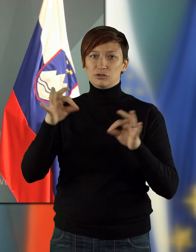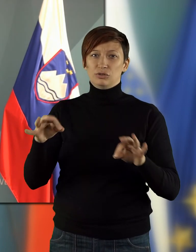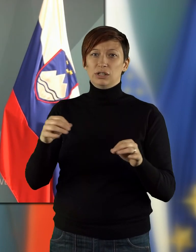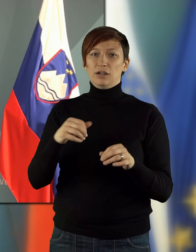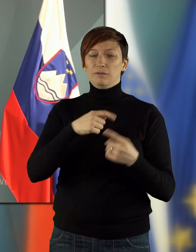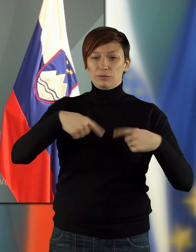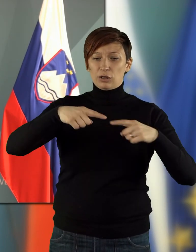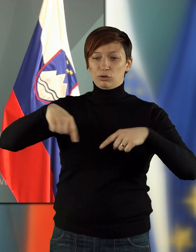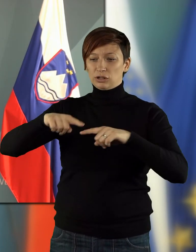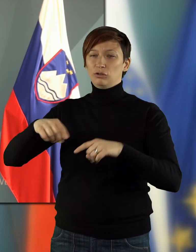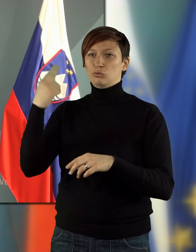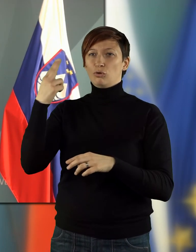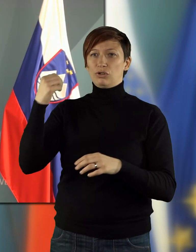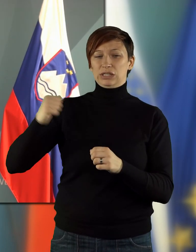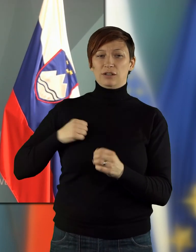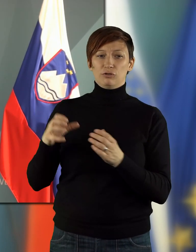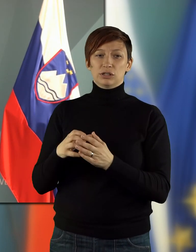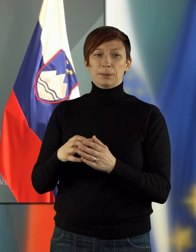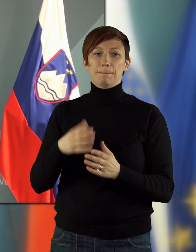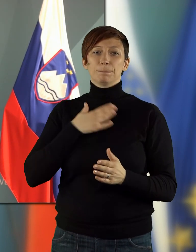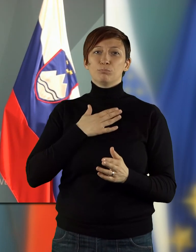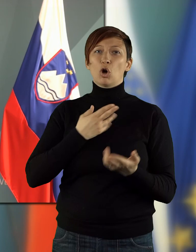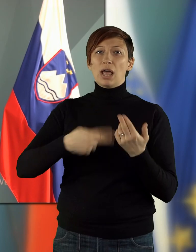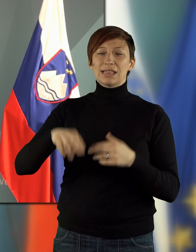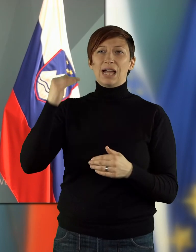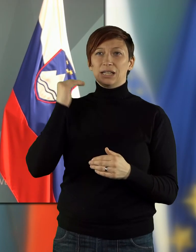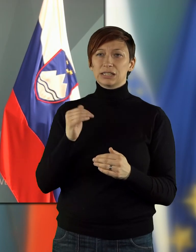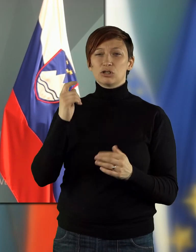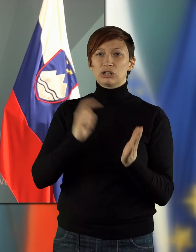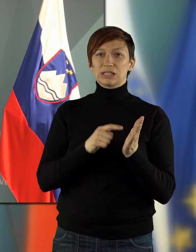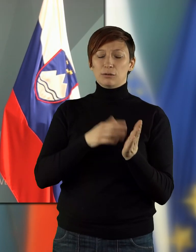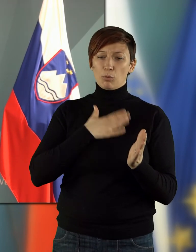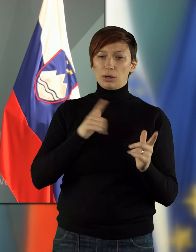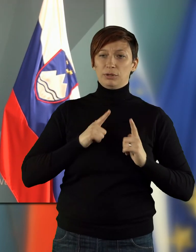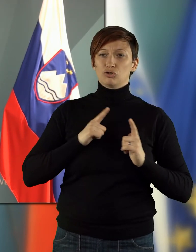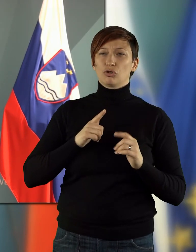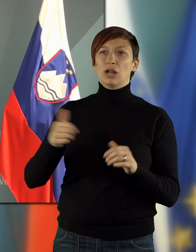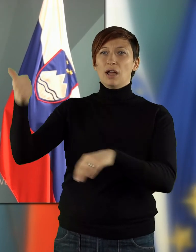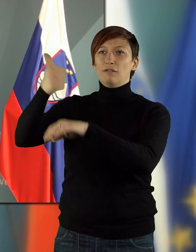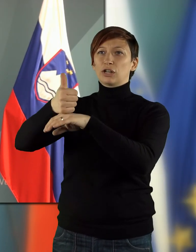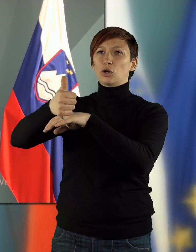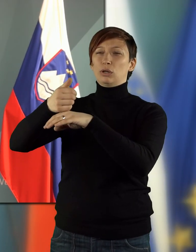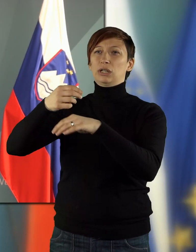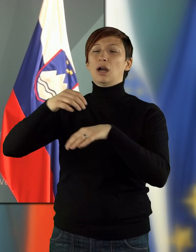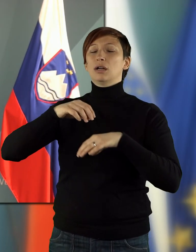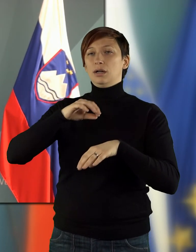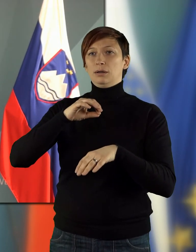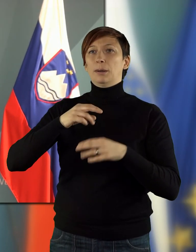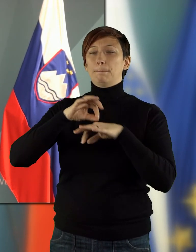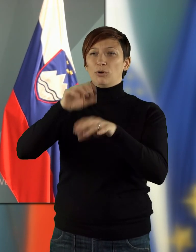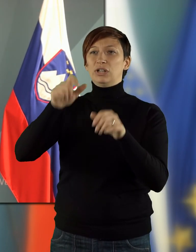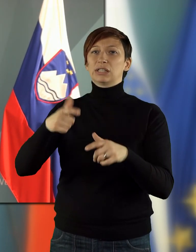vsakem praznovanju vsake enote v slovenski vojski. Ena moja najresnejših zahtev, tudi pričakovanje vrhovnega poveljnika, je